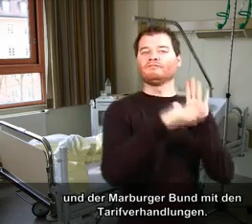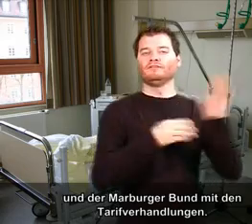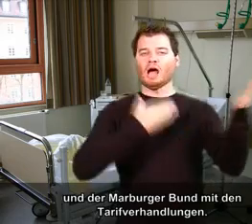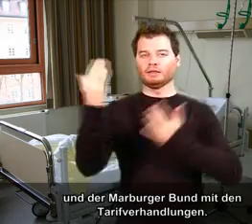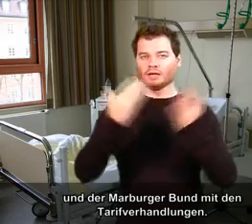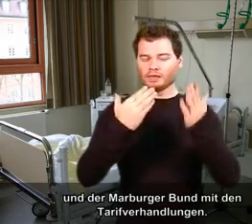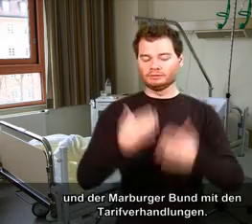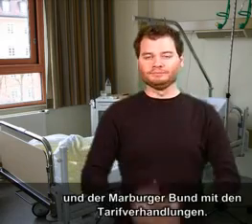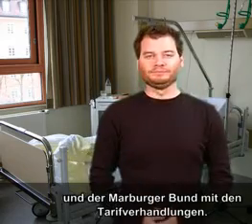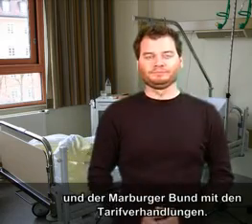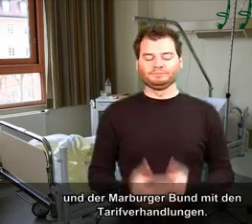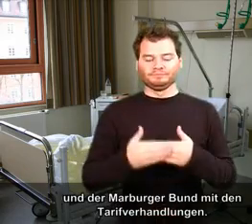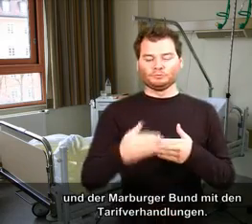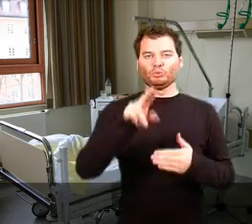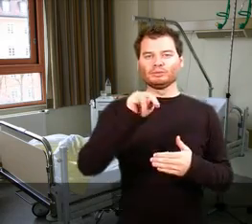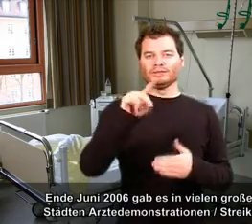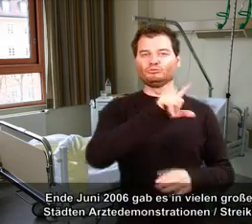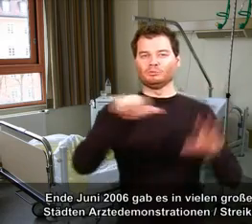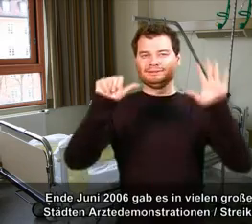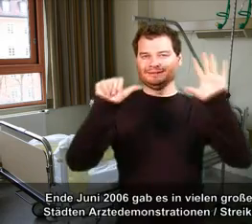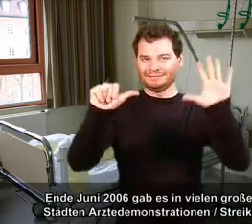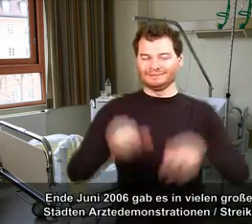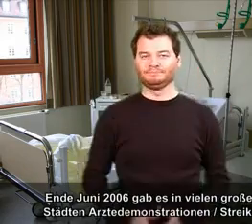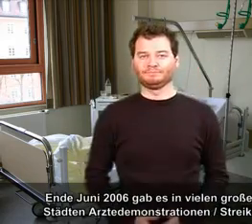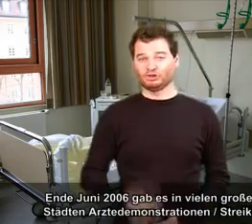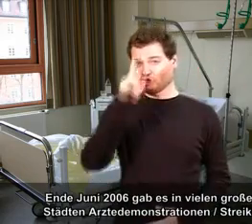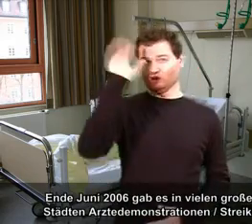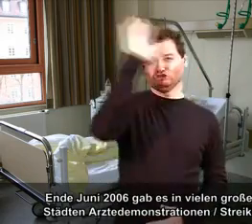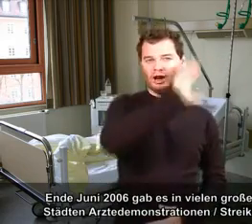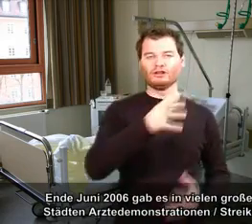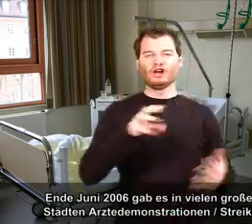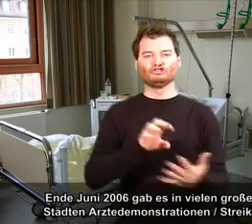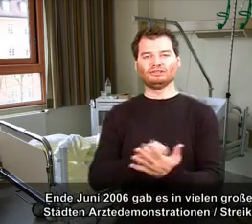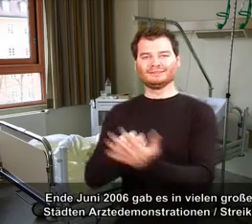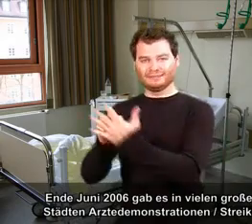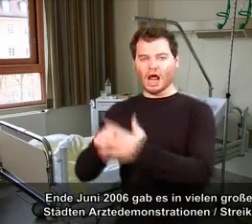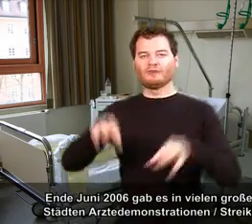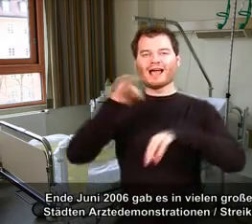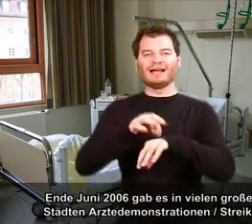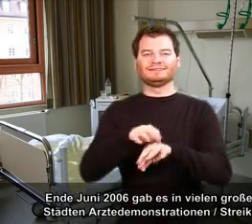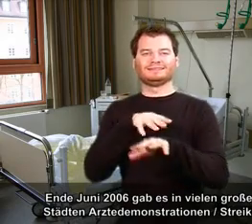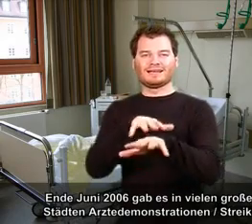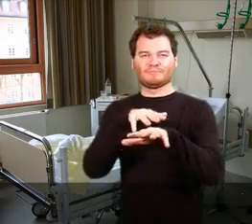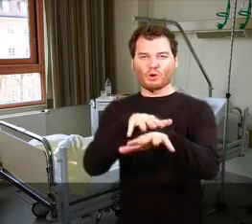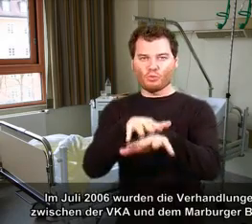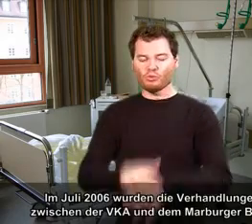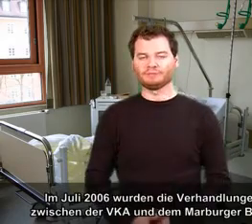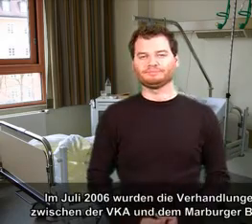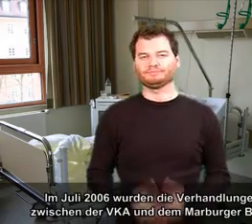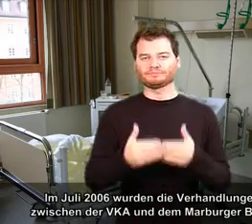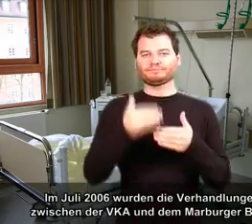mit den Tarifverhandlungen. Ende Juni 2006 gab es in vielen großen Städten Ärzte, Demos und Streiks. Im